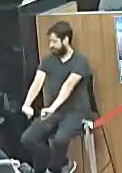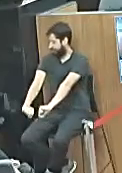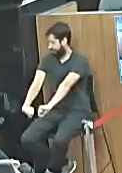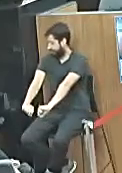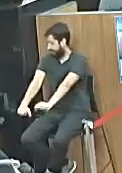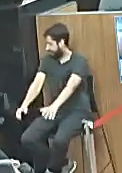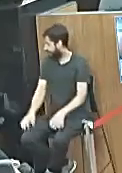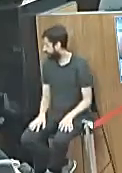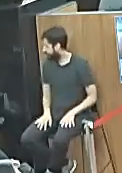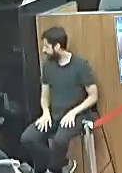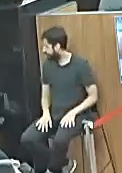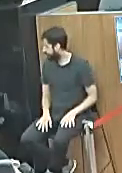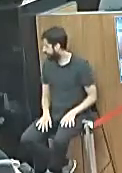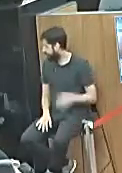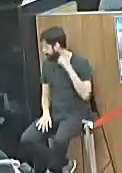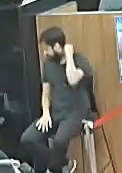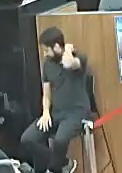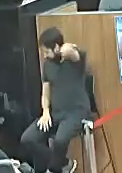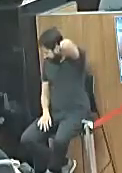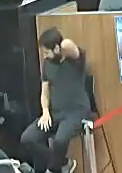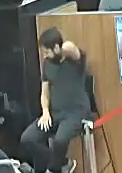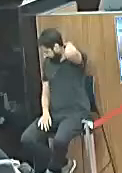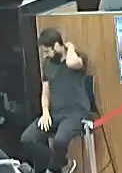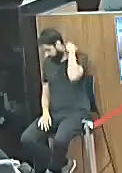é difícil